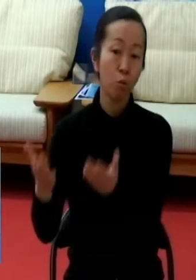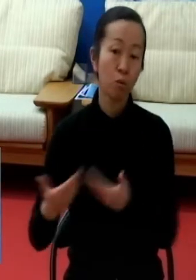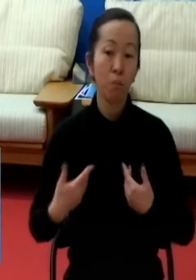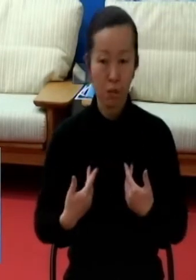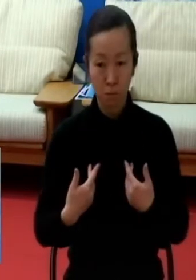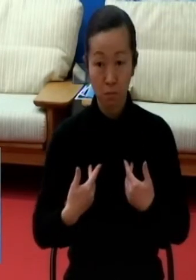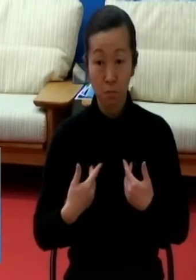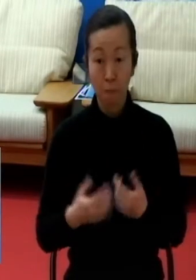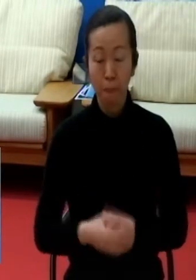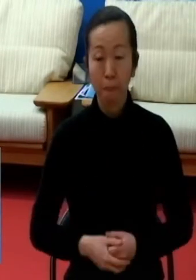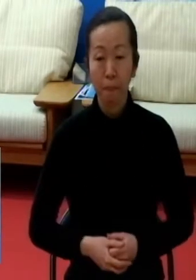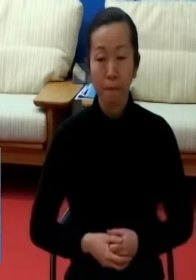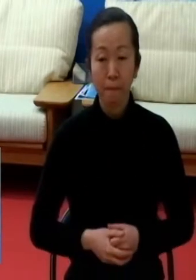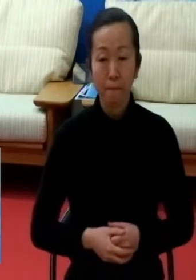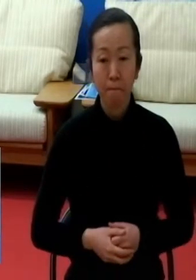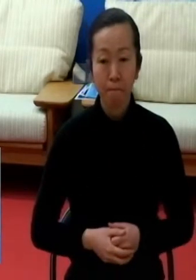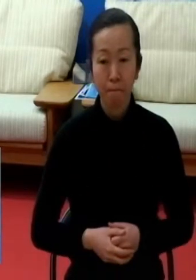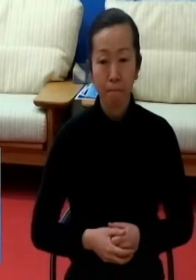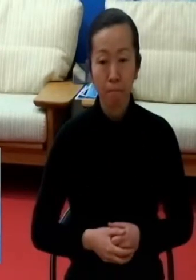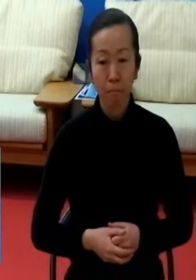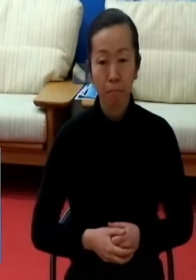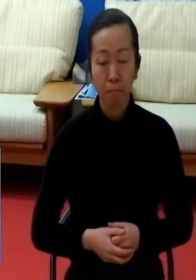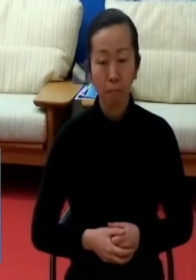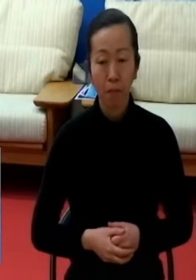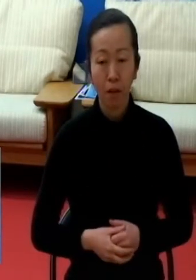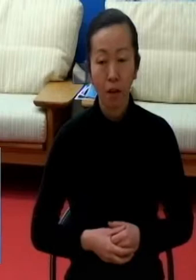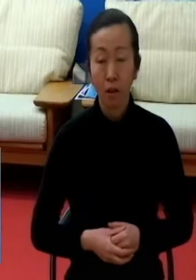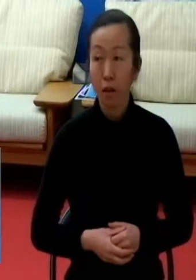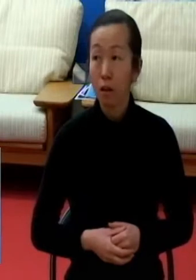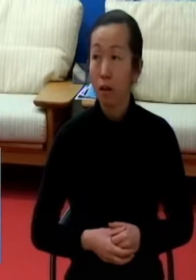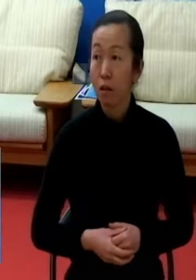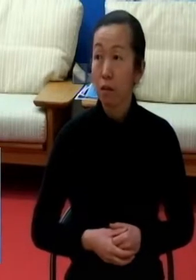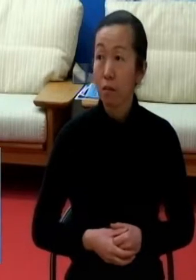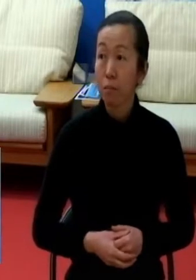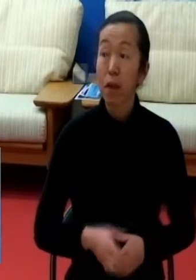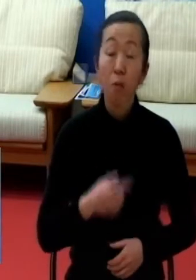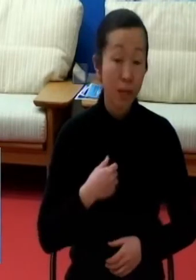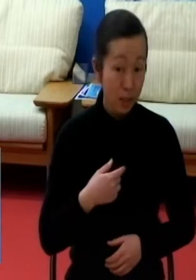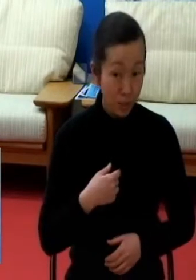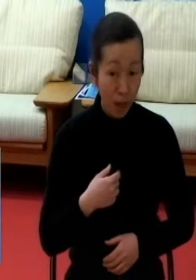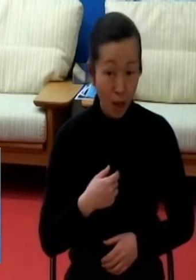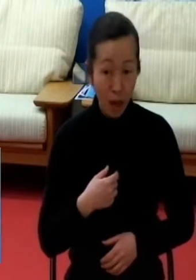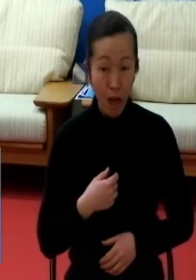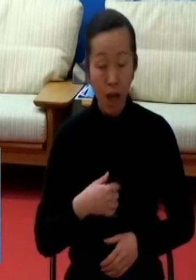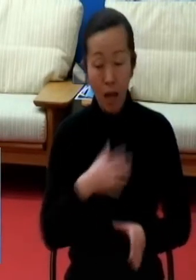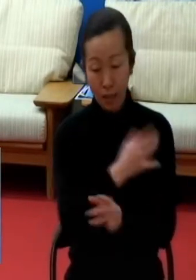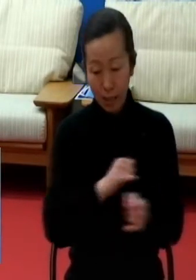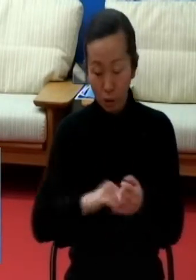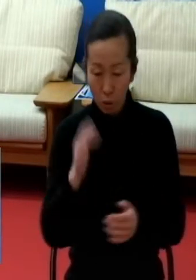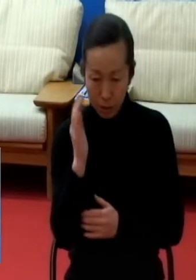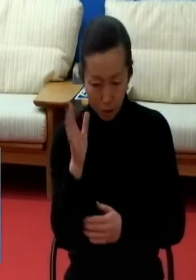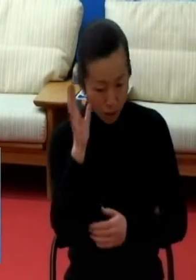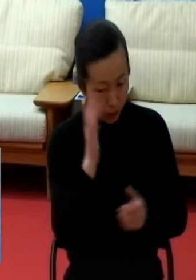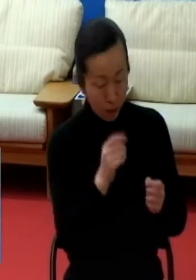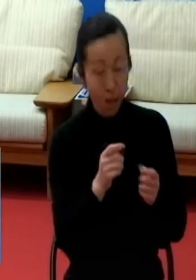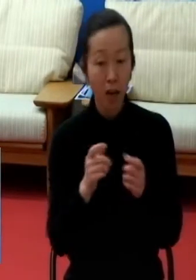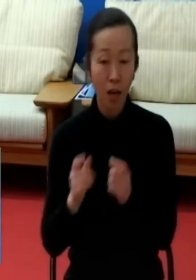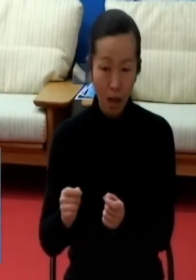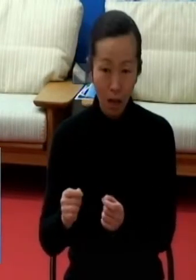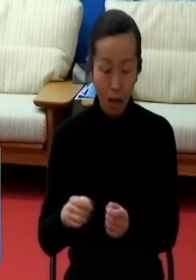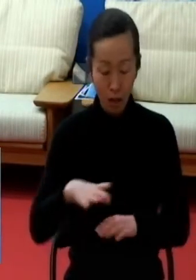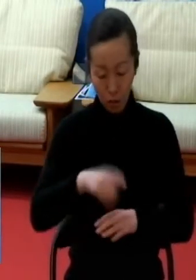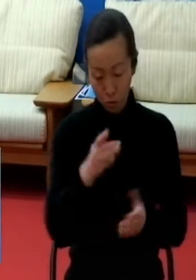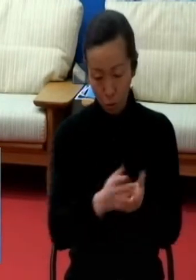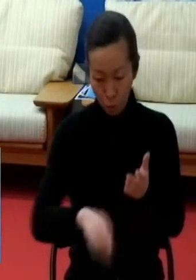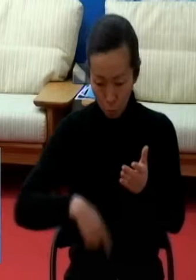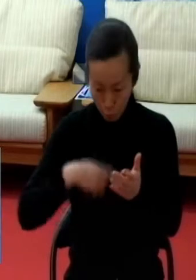들으면서 하나님 앞에 서론을 넘어서고 결론으로 진입하면 私がこの、契約のメッセージを聞きながら、常